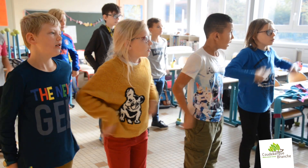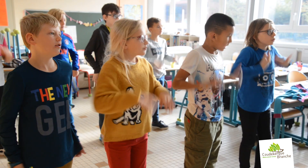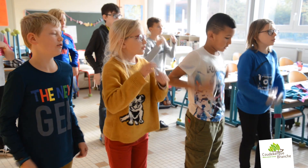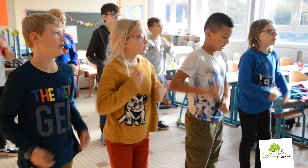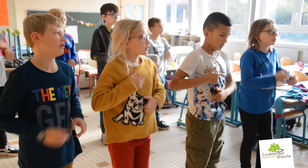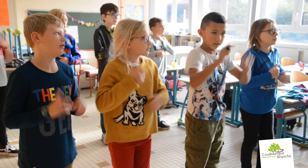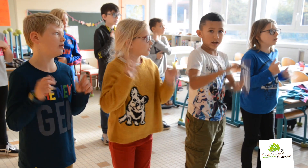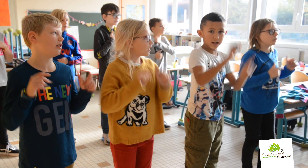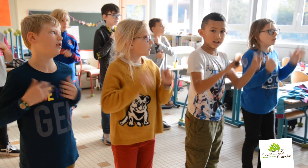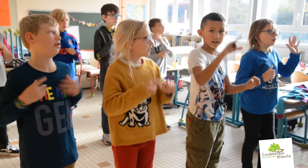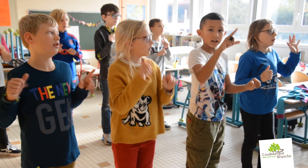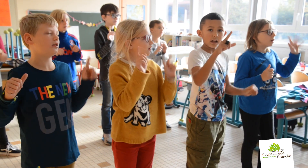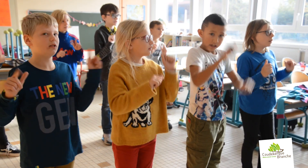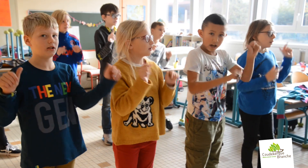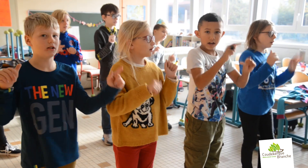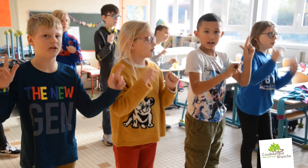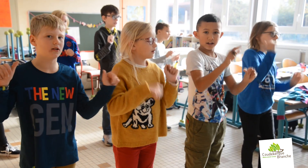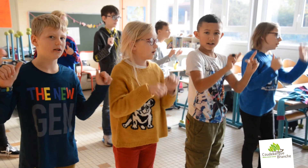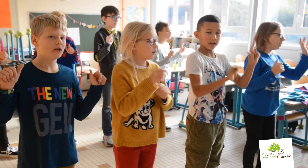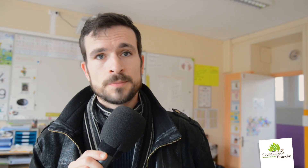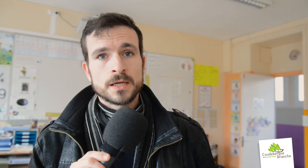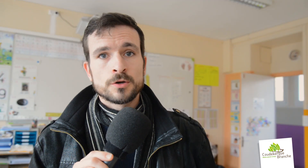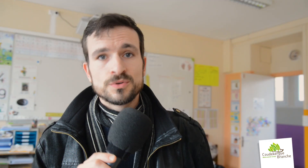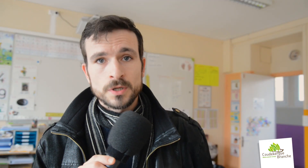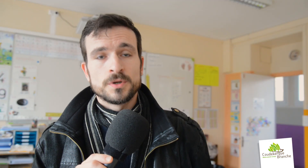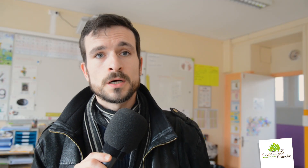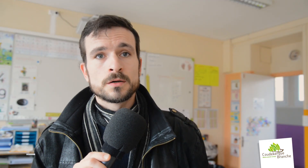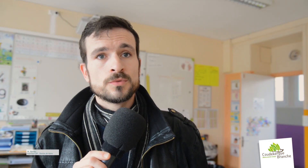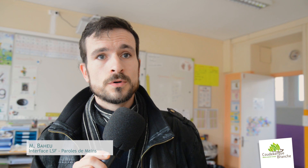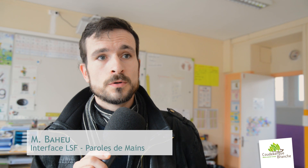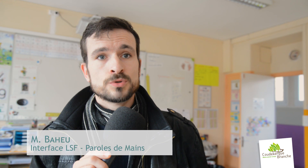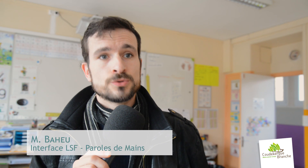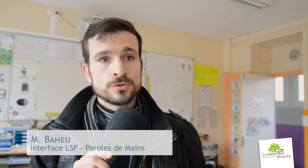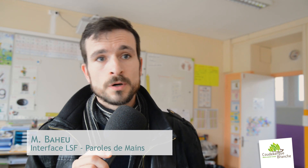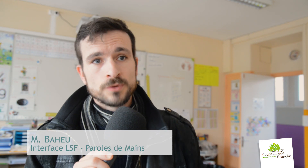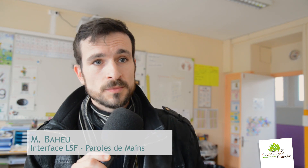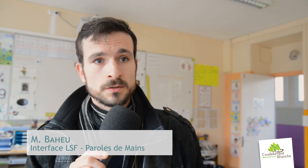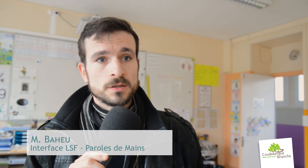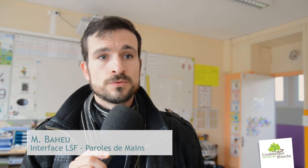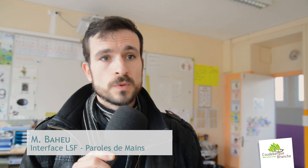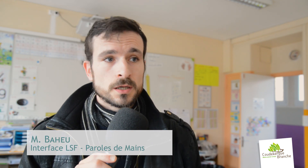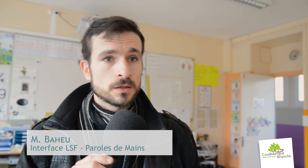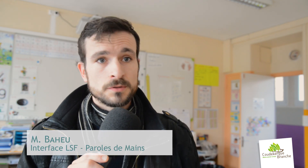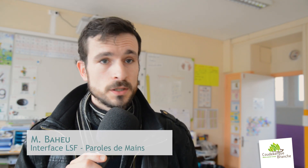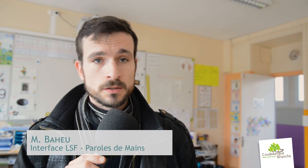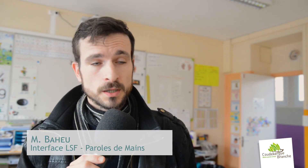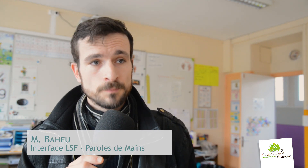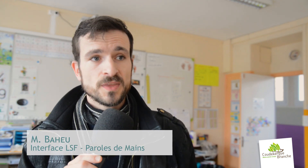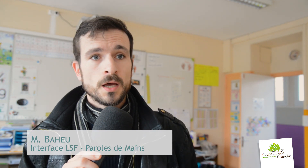profonde. Et donc j'aurais appris quelques mots de vocabulaire comme bonjour, au revoir, merci, vouloir, signer, etc.